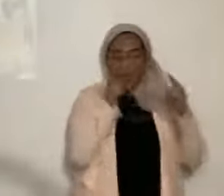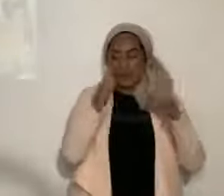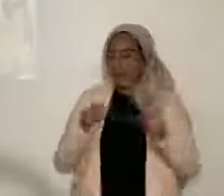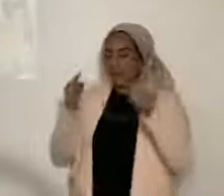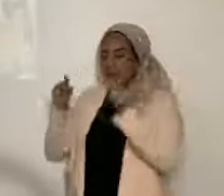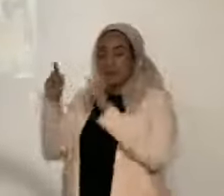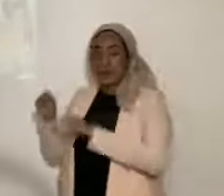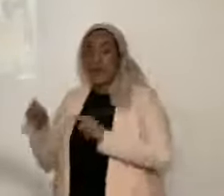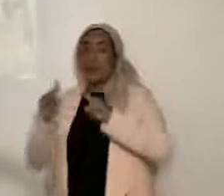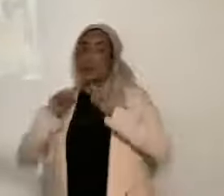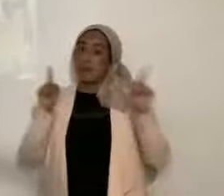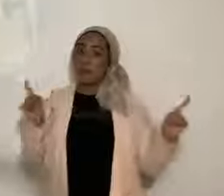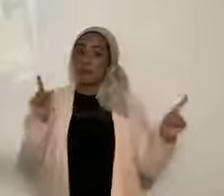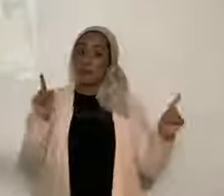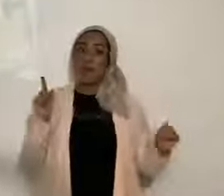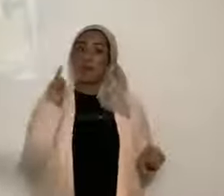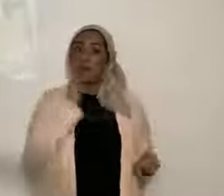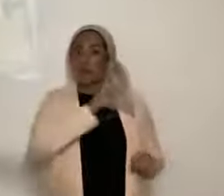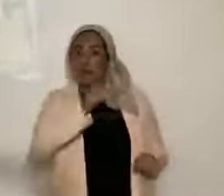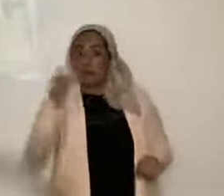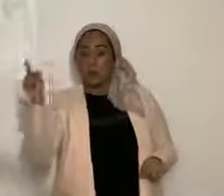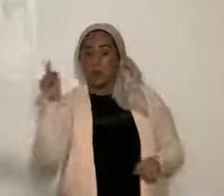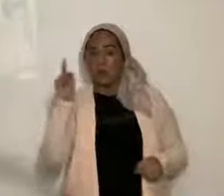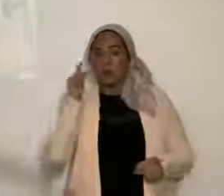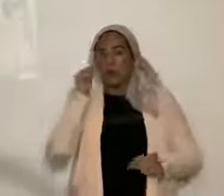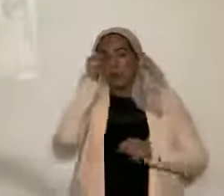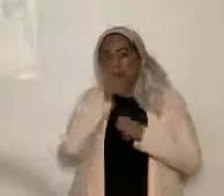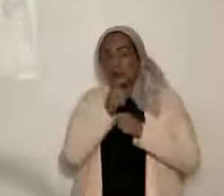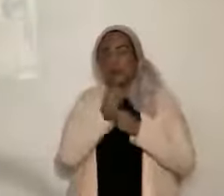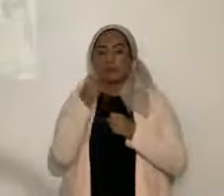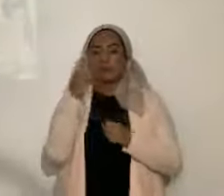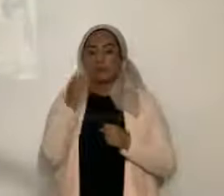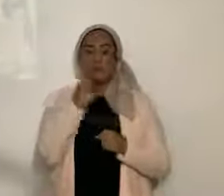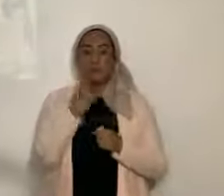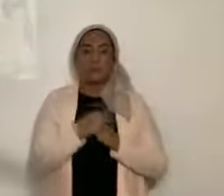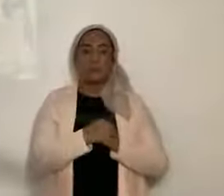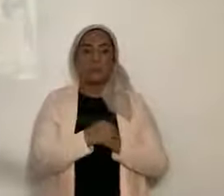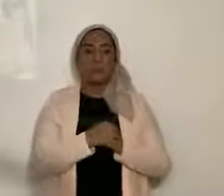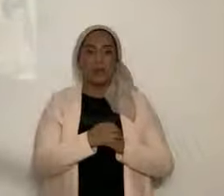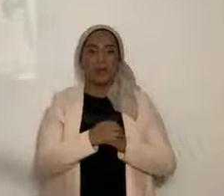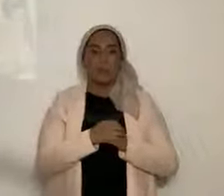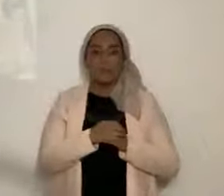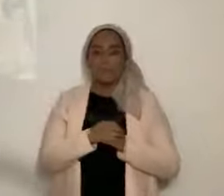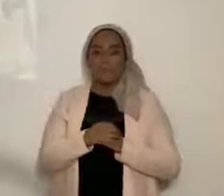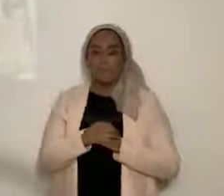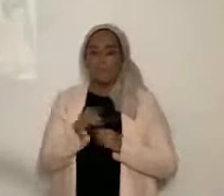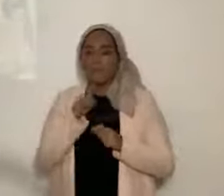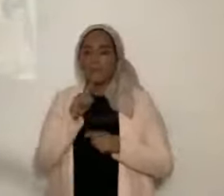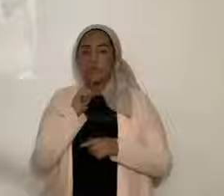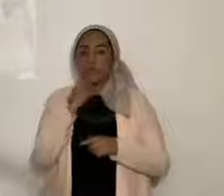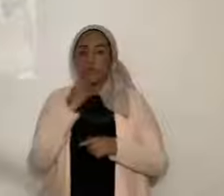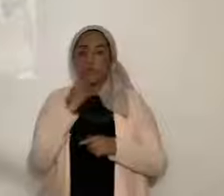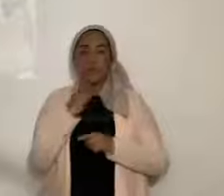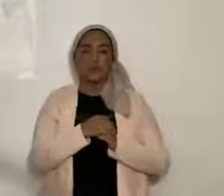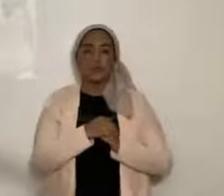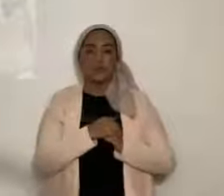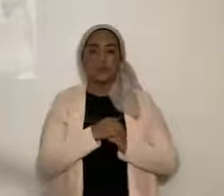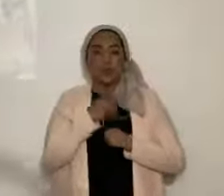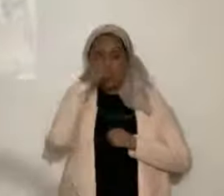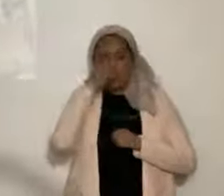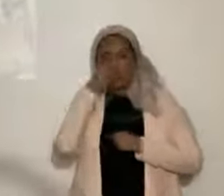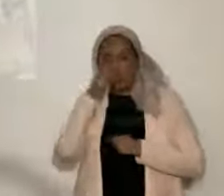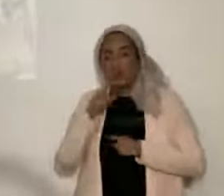esto. Pero ustedes, hermanos, miren cómo dice, y está en original griego igual, pero